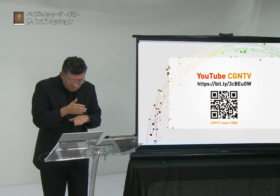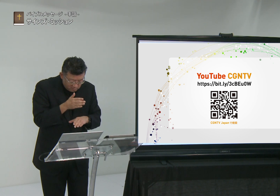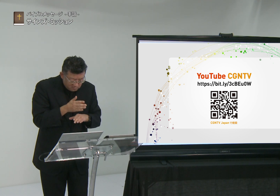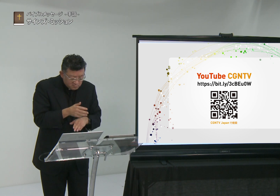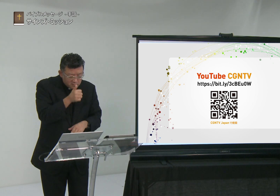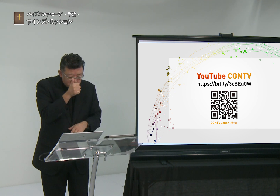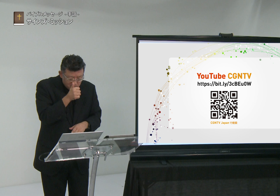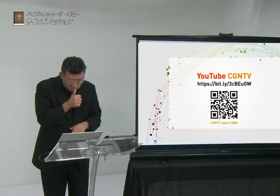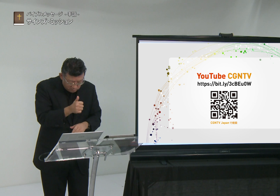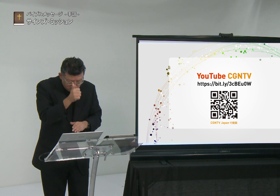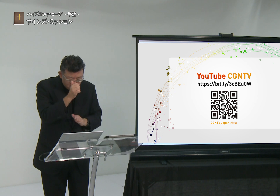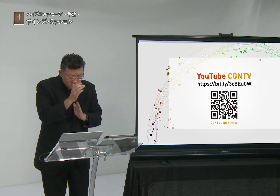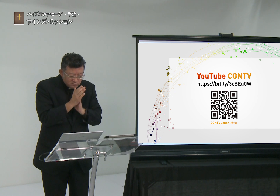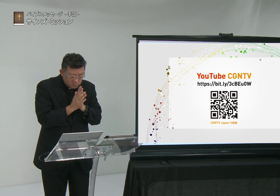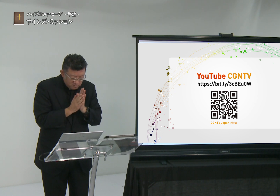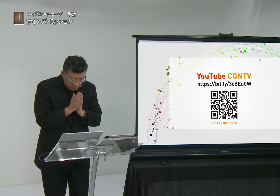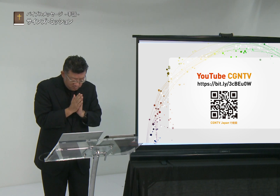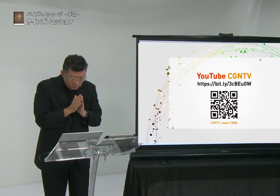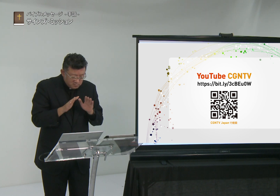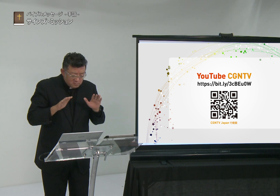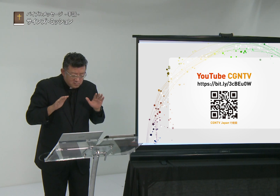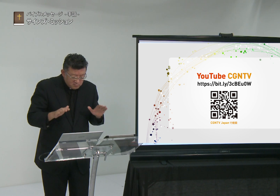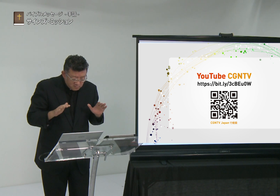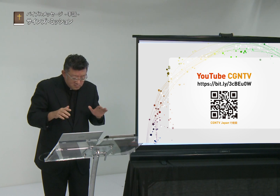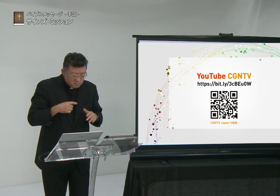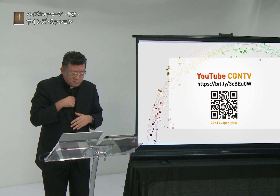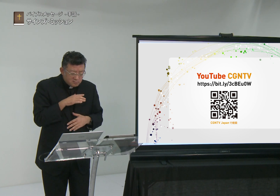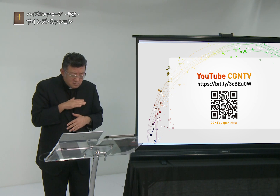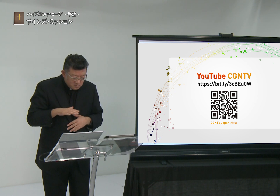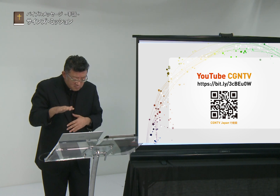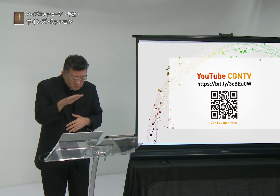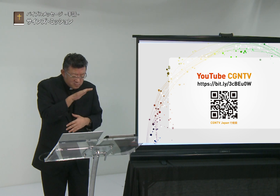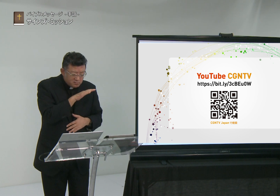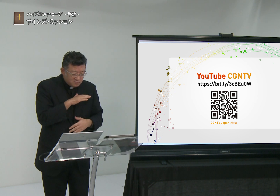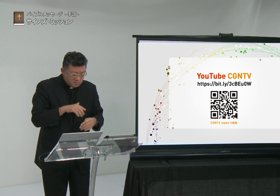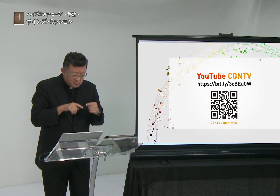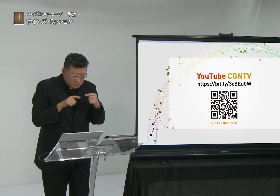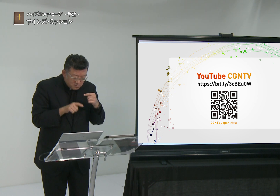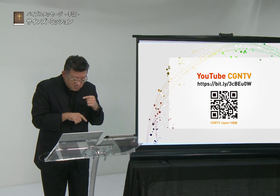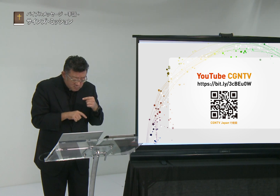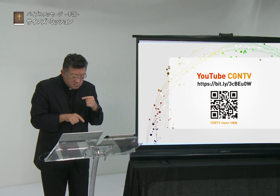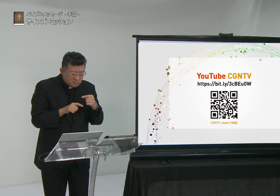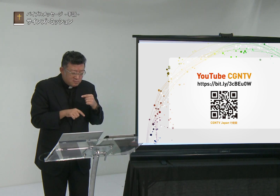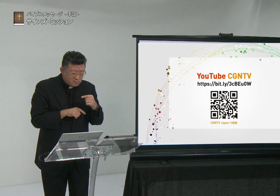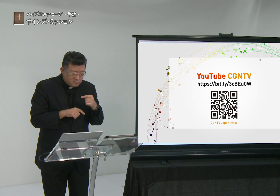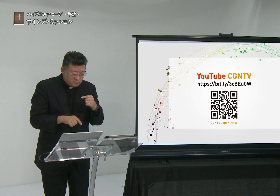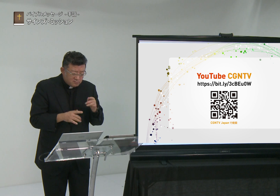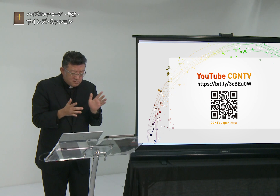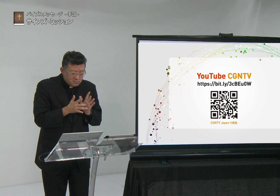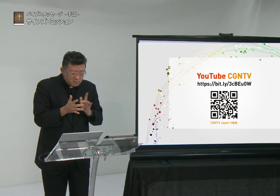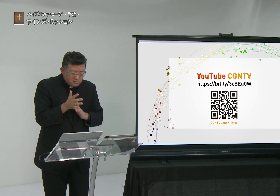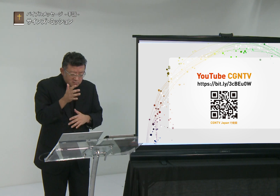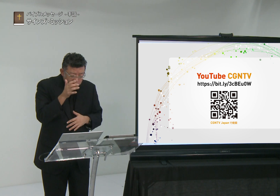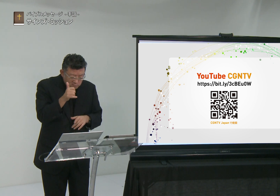ありがとうございます塩どうか私たち一人ひとりがイエスと共